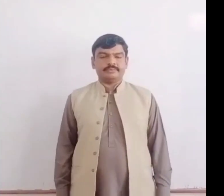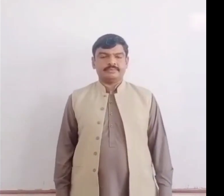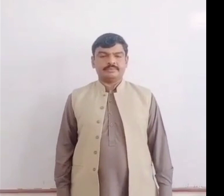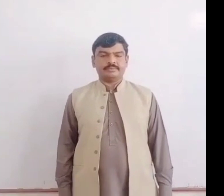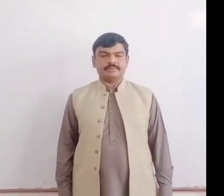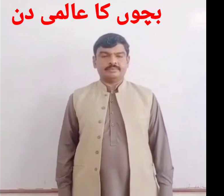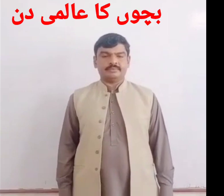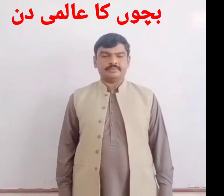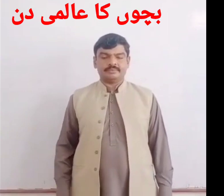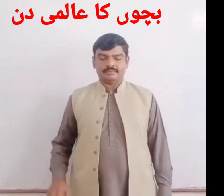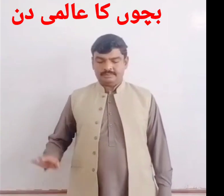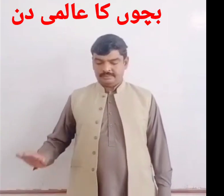बच्चों का आलमी दिन,